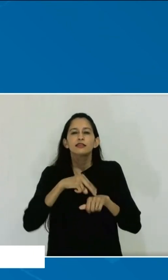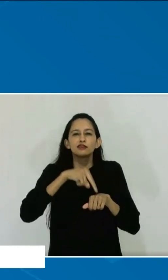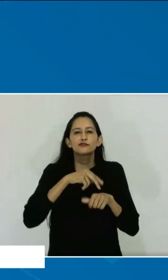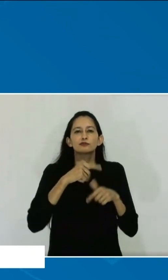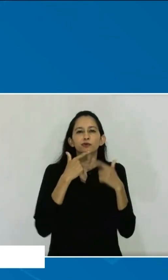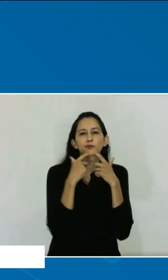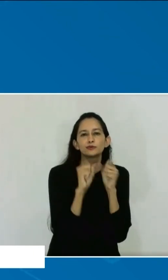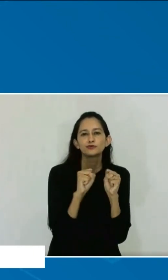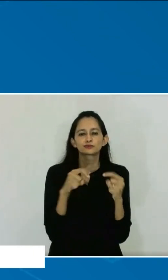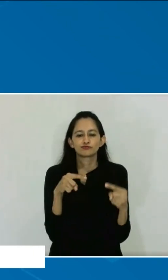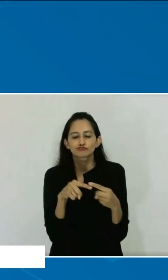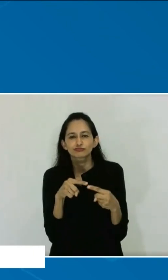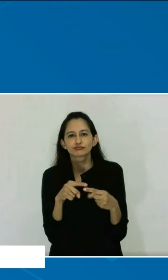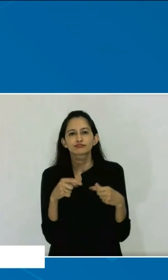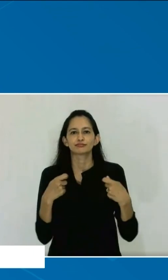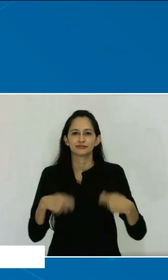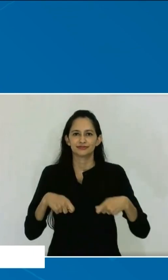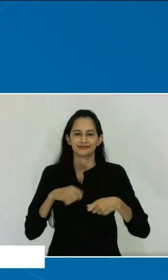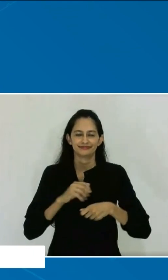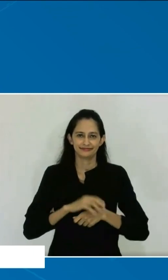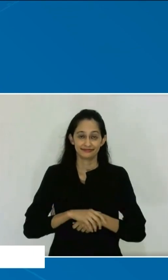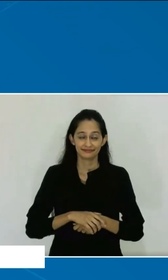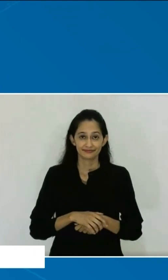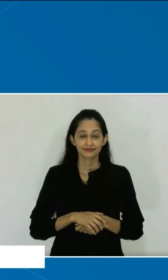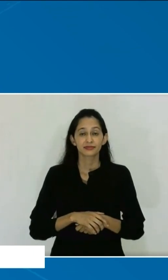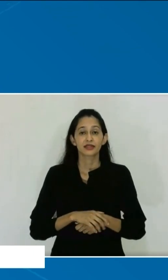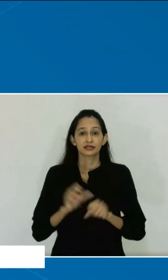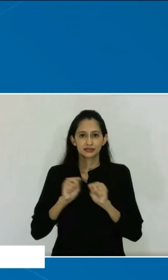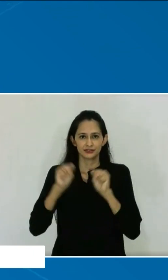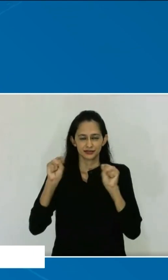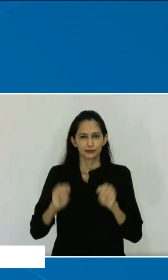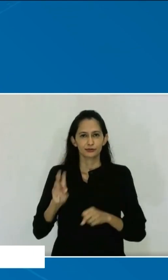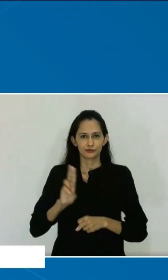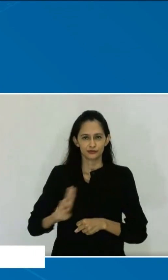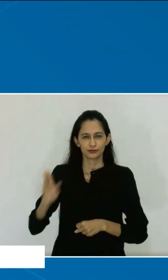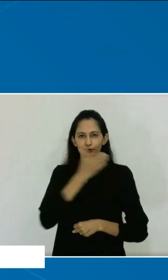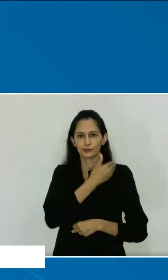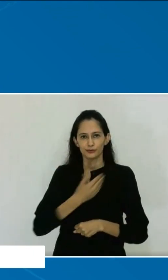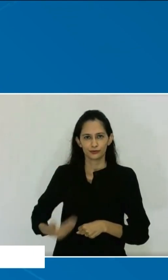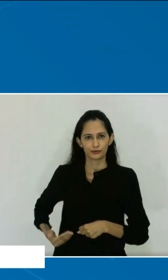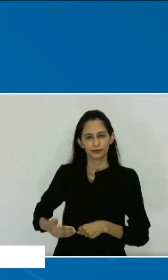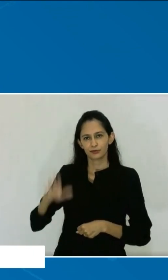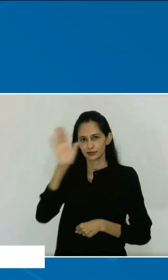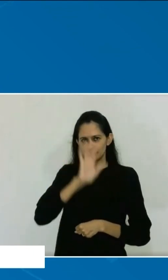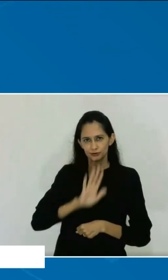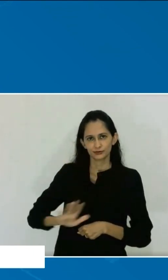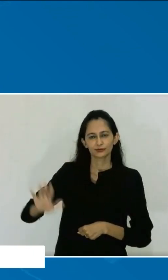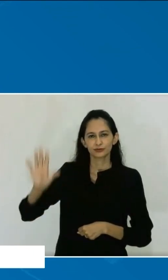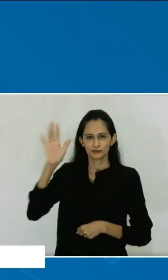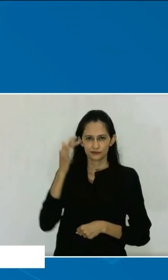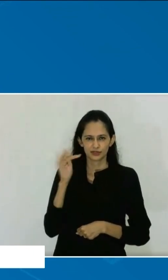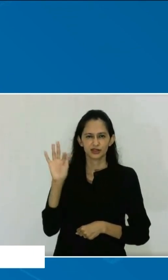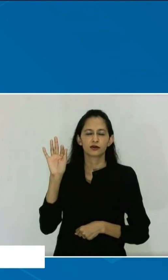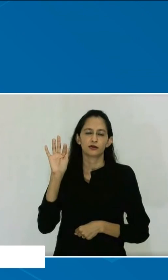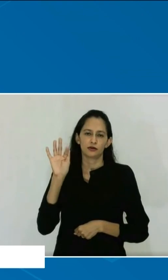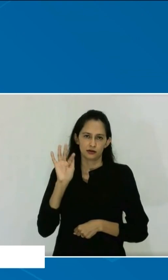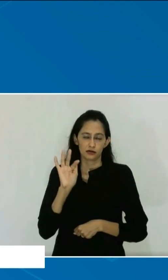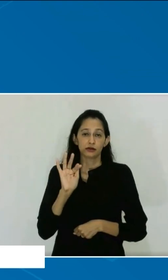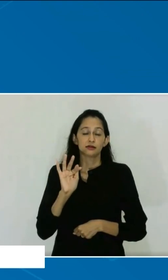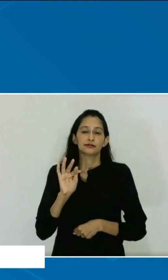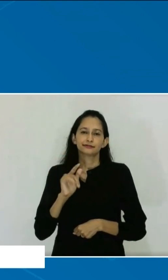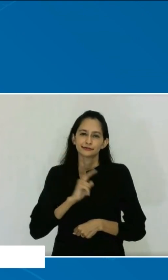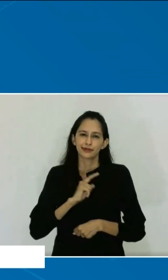Veja, as universidades, o sistema de universidades públicas no Brasil, por exemplo, vem sofrendo